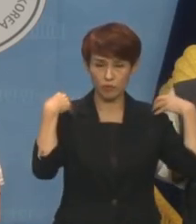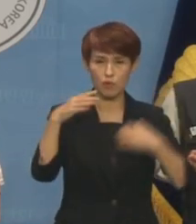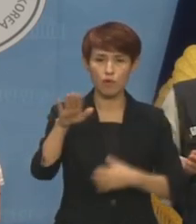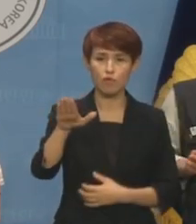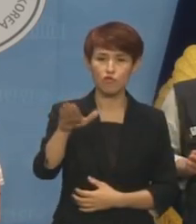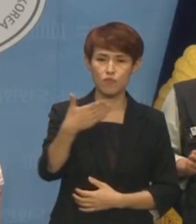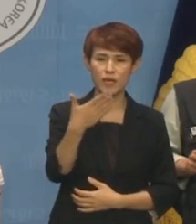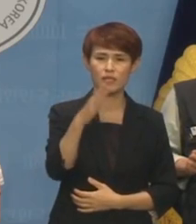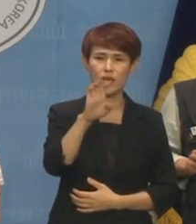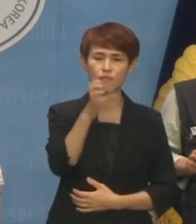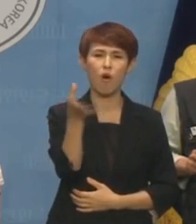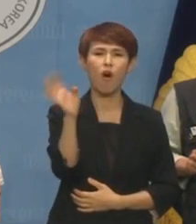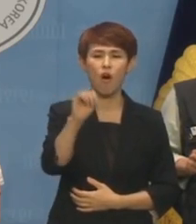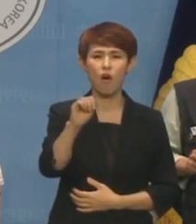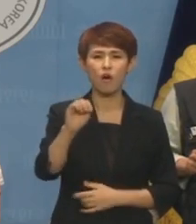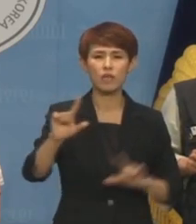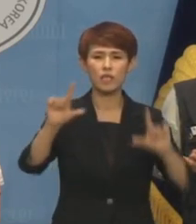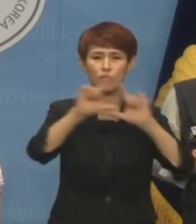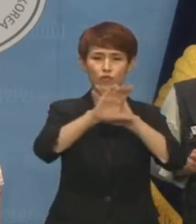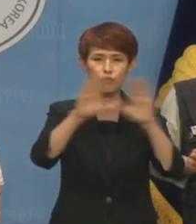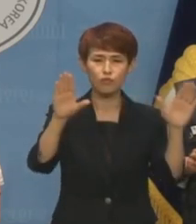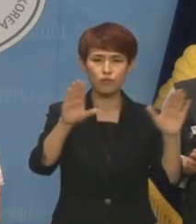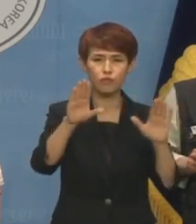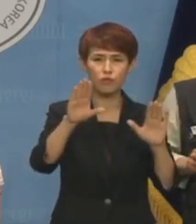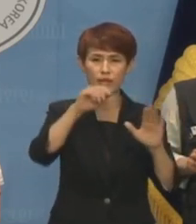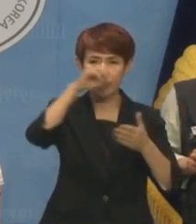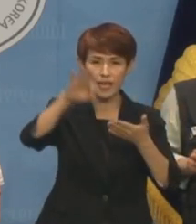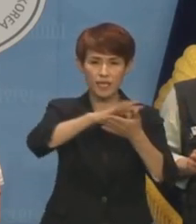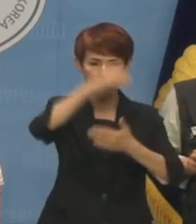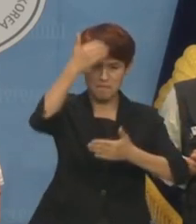940억이 넘는 기후 대응 기금을 삭감했습니다.